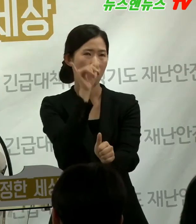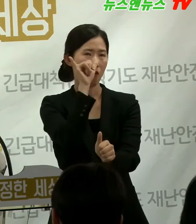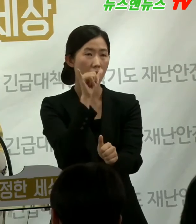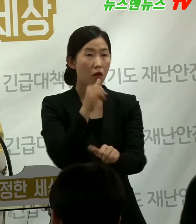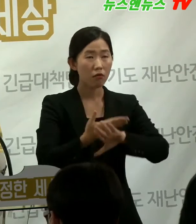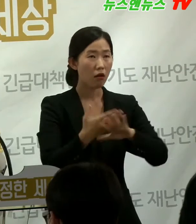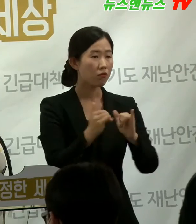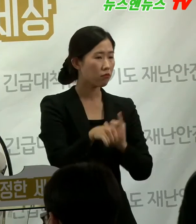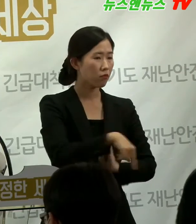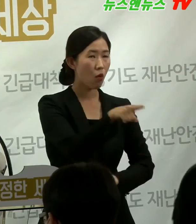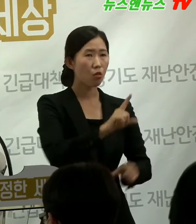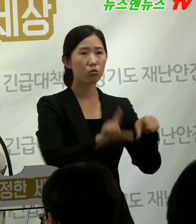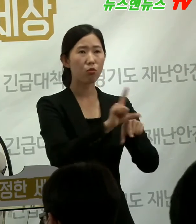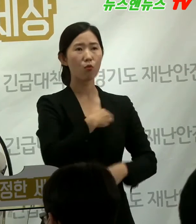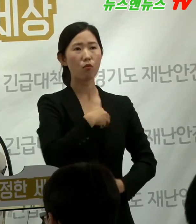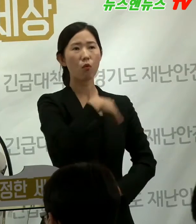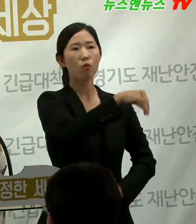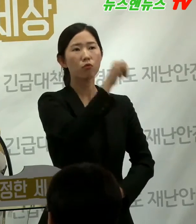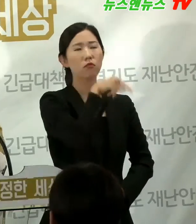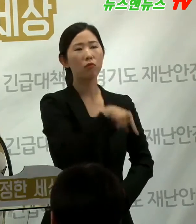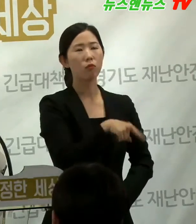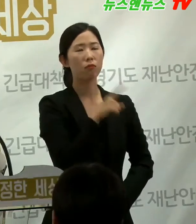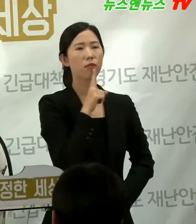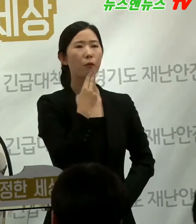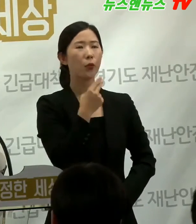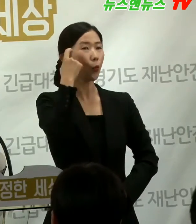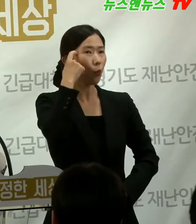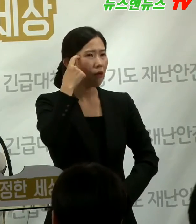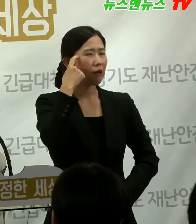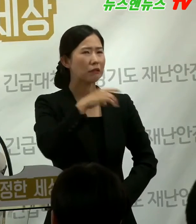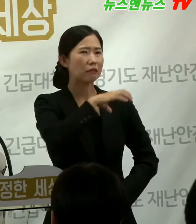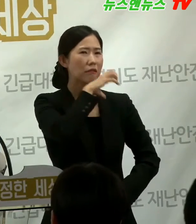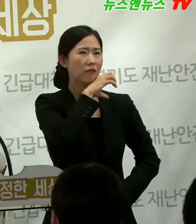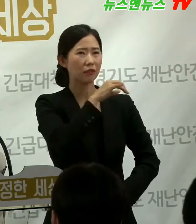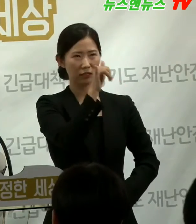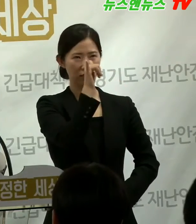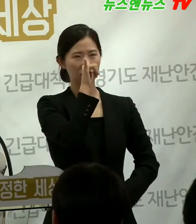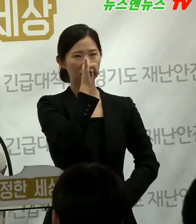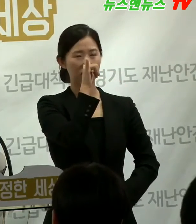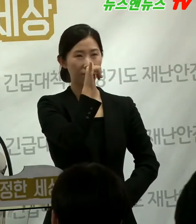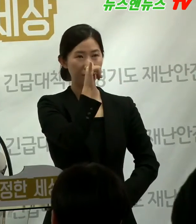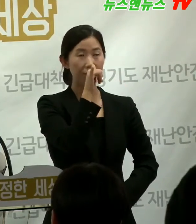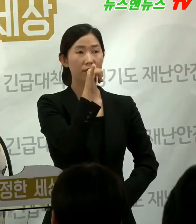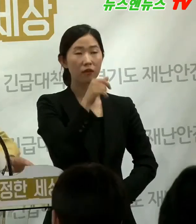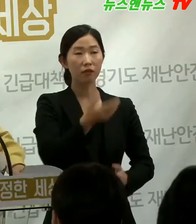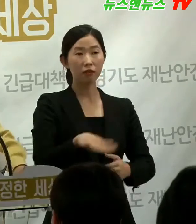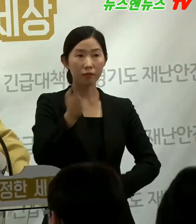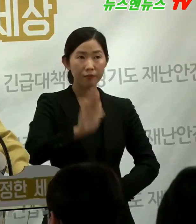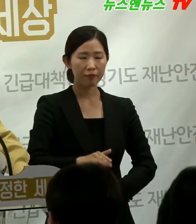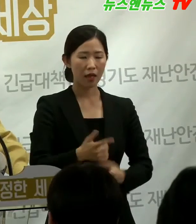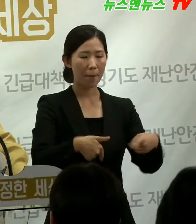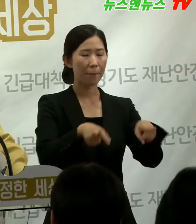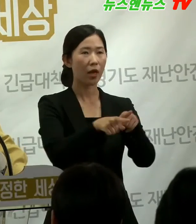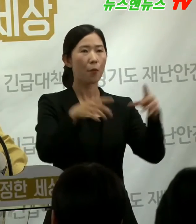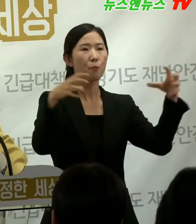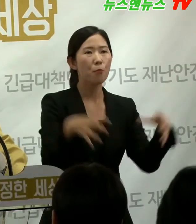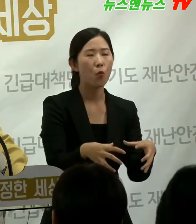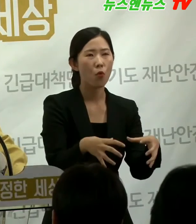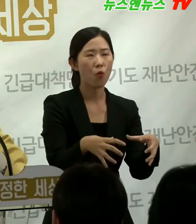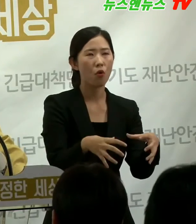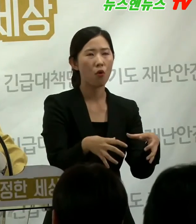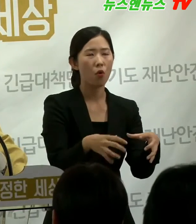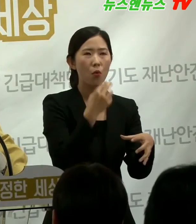계신데요. 그래서 이게 함께 모여서 이게 호흡을 좀 나누는 이게 아주 적나라하게